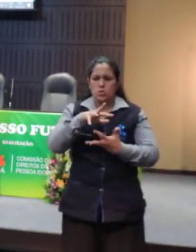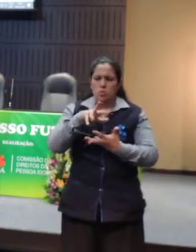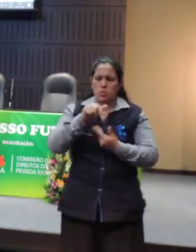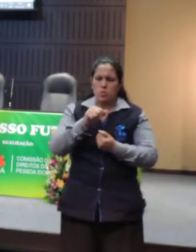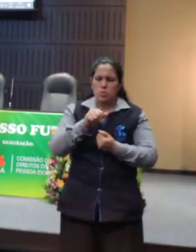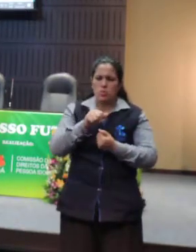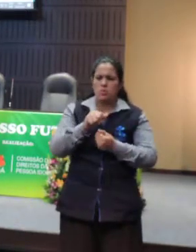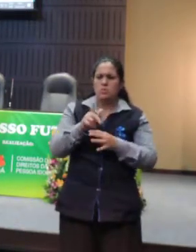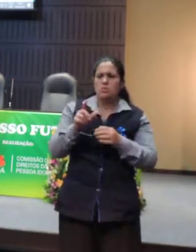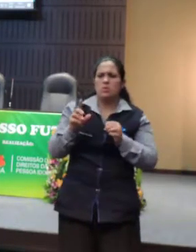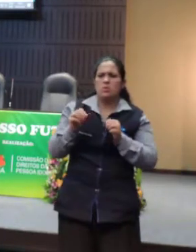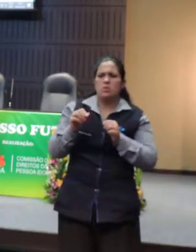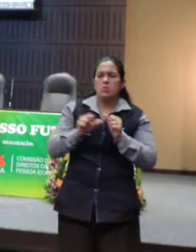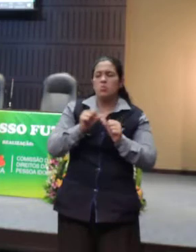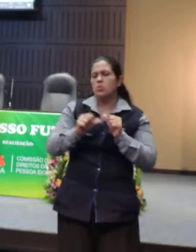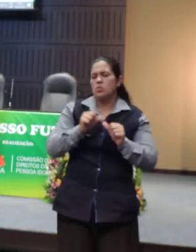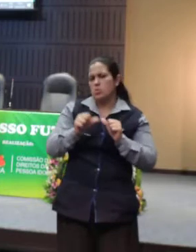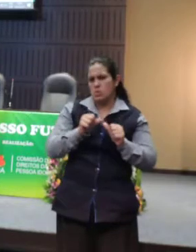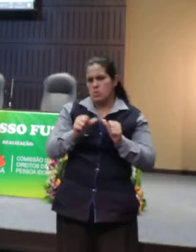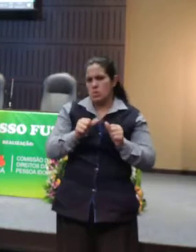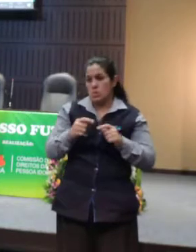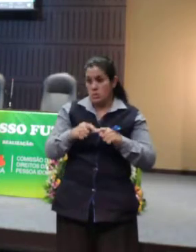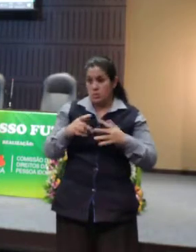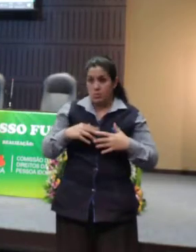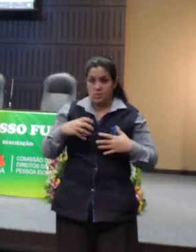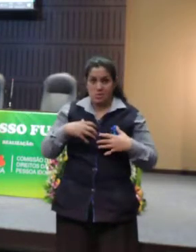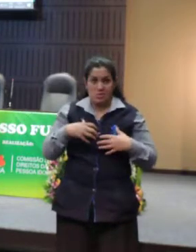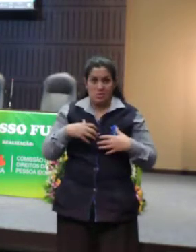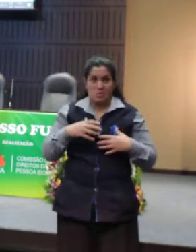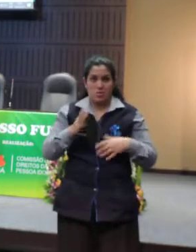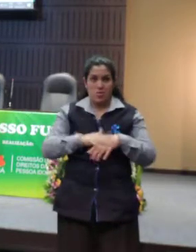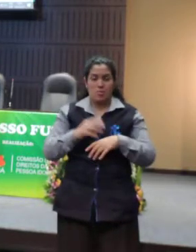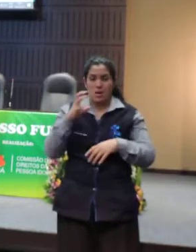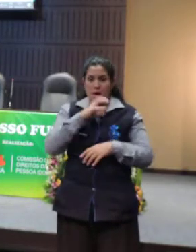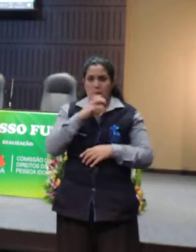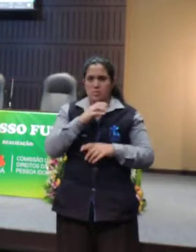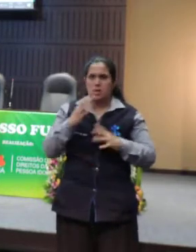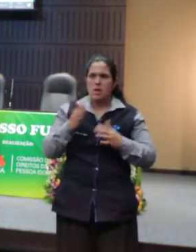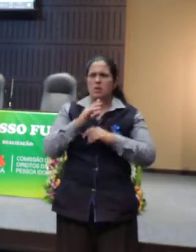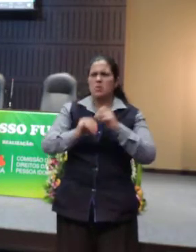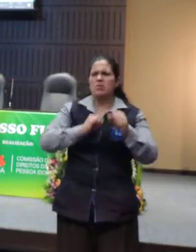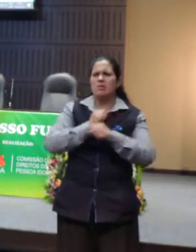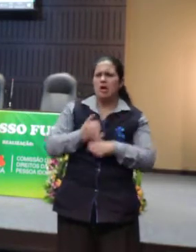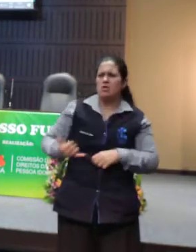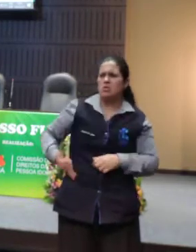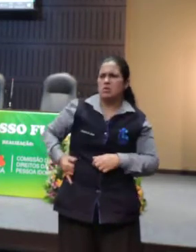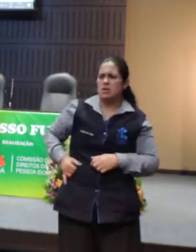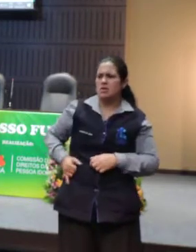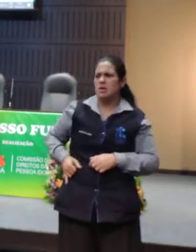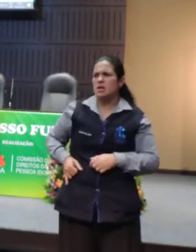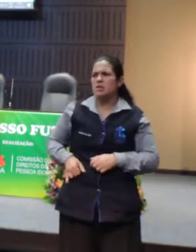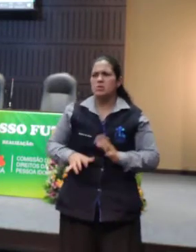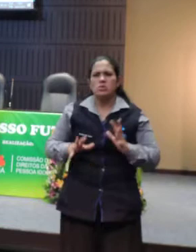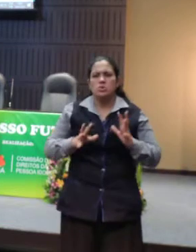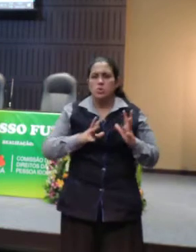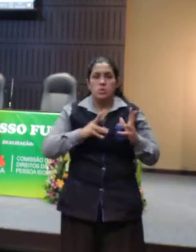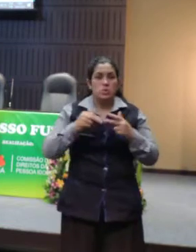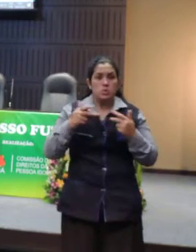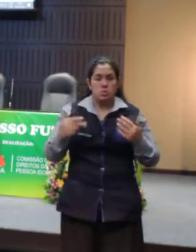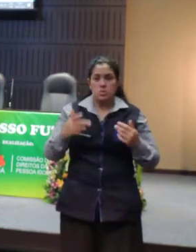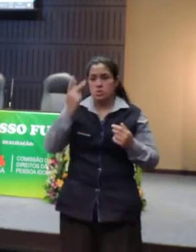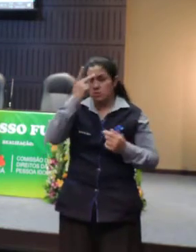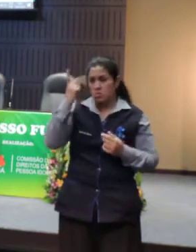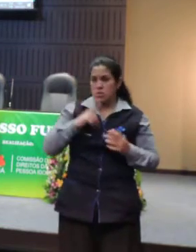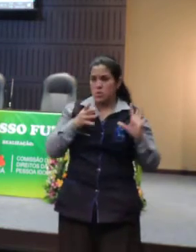horas, por isso que a gente acha que está tudo muito rápido. E com a situação da internet, do celular, o mobile, que todo mundo hoje